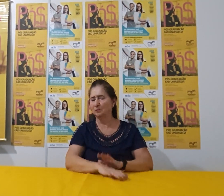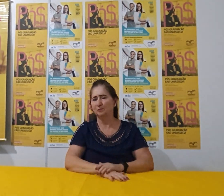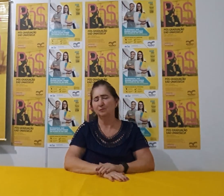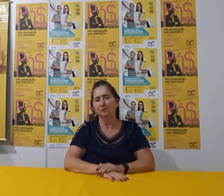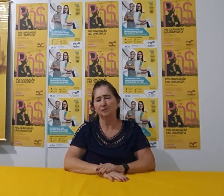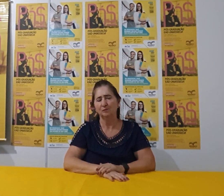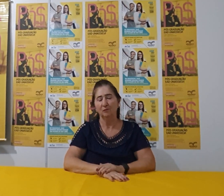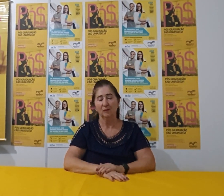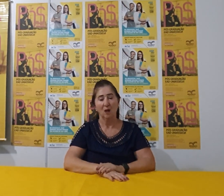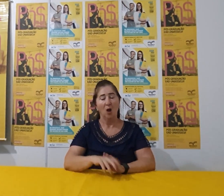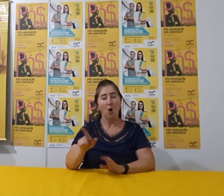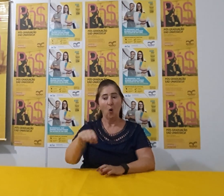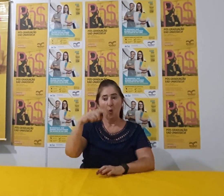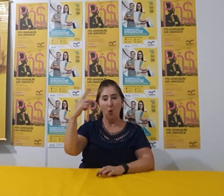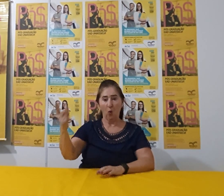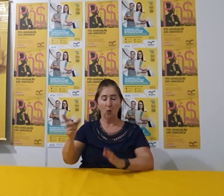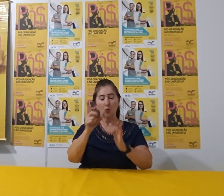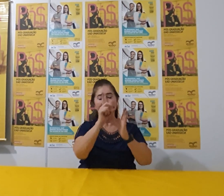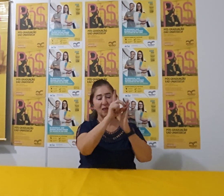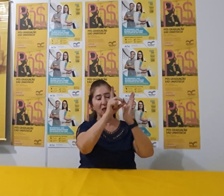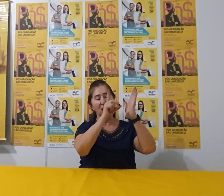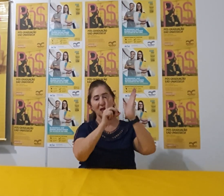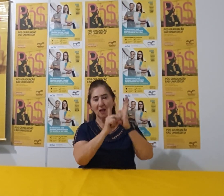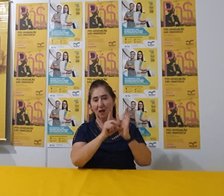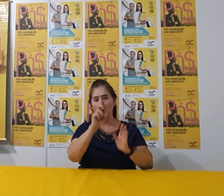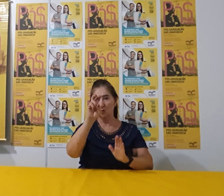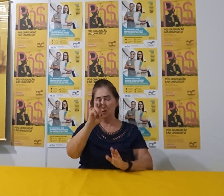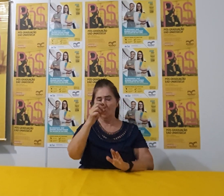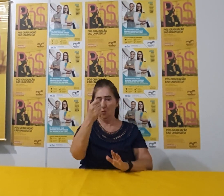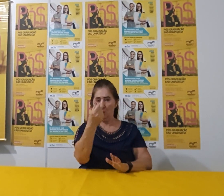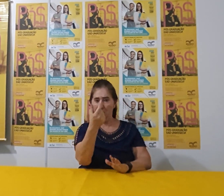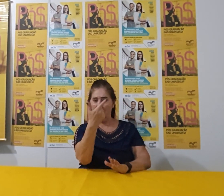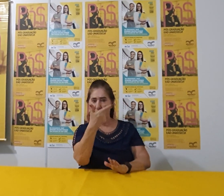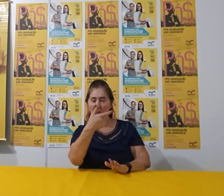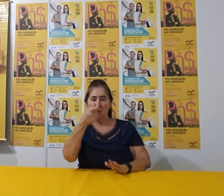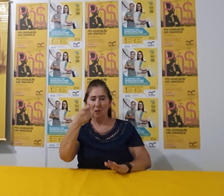Já o Decreto 5626, que regulamenta a Lei